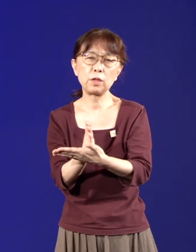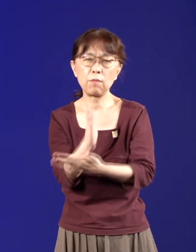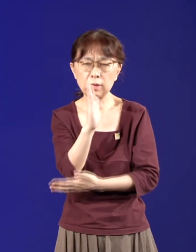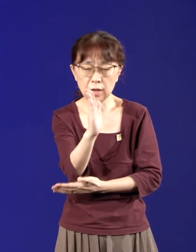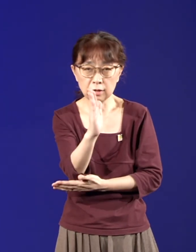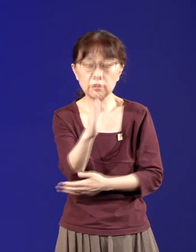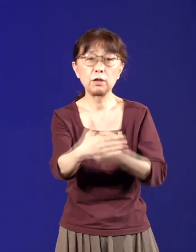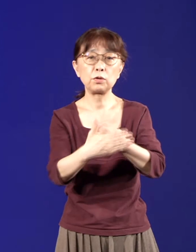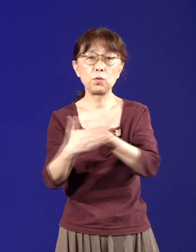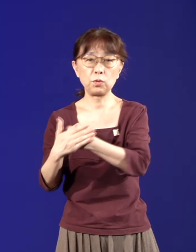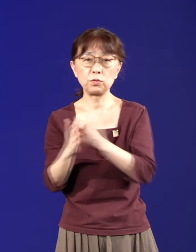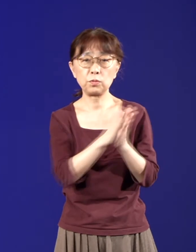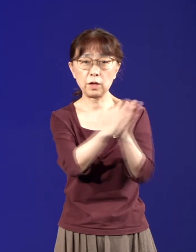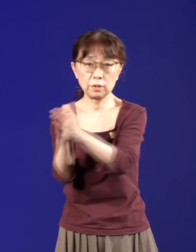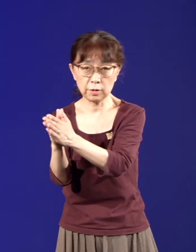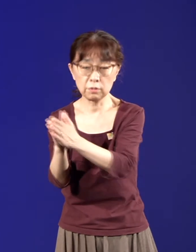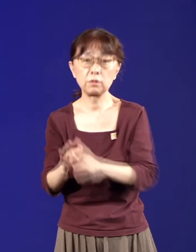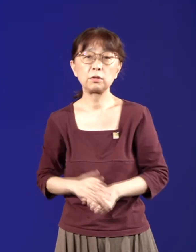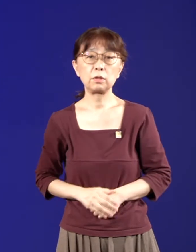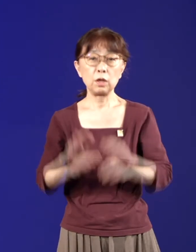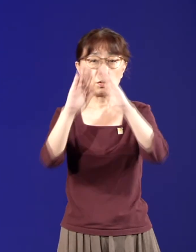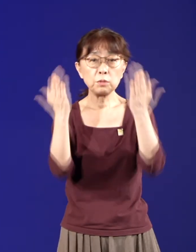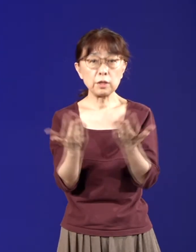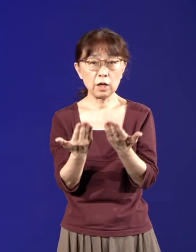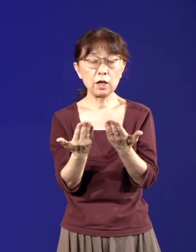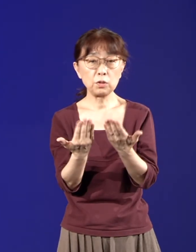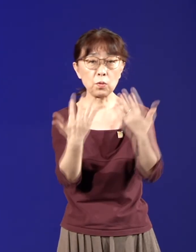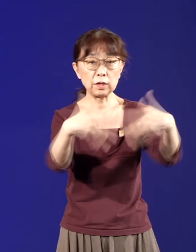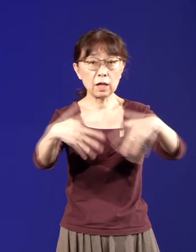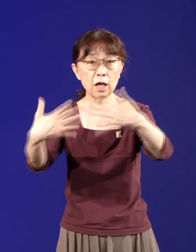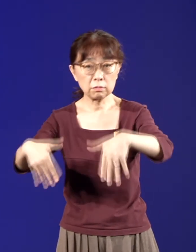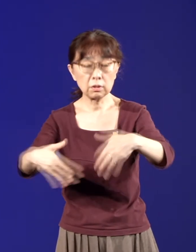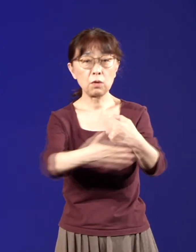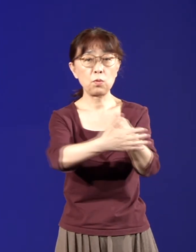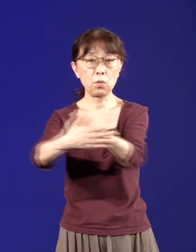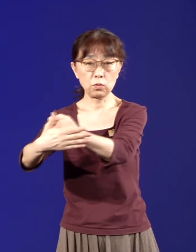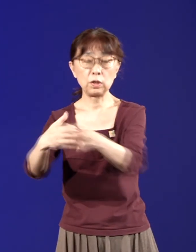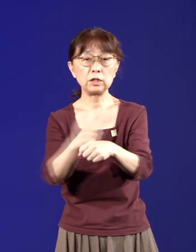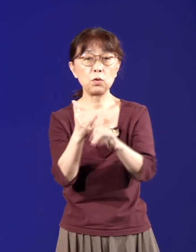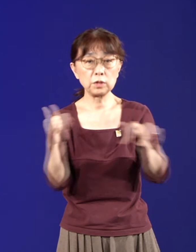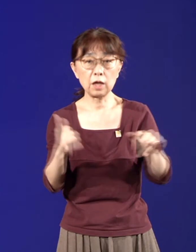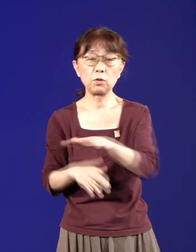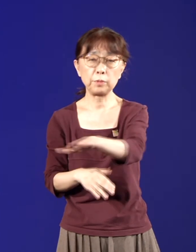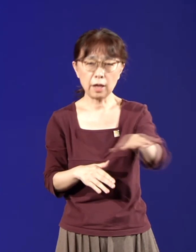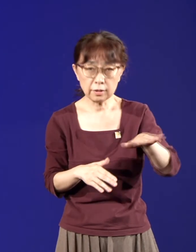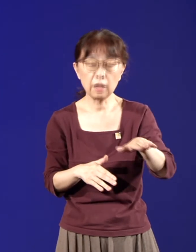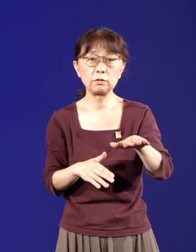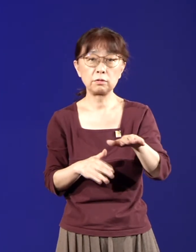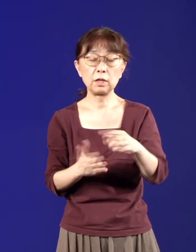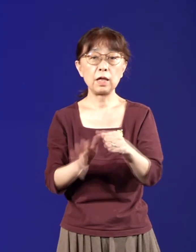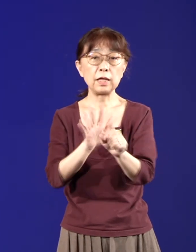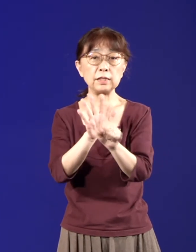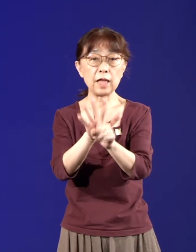をいただいているところであります。すべての機関にご協力いただく事業者の皆様に支援金を